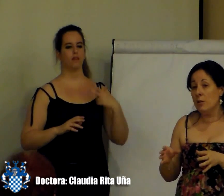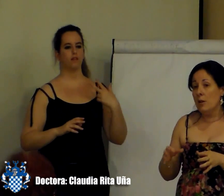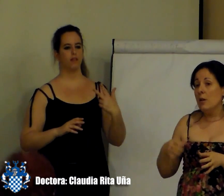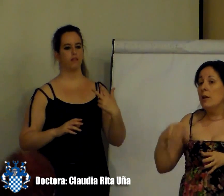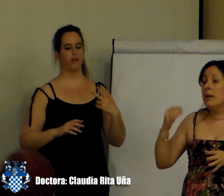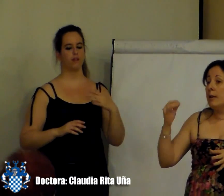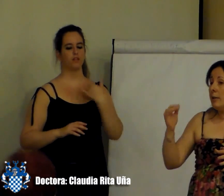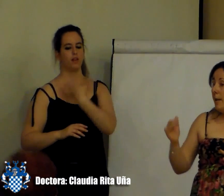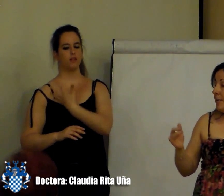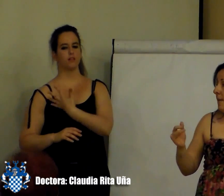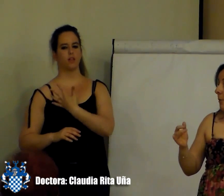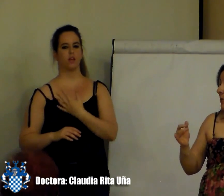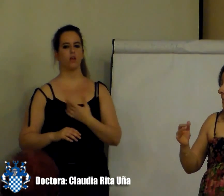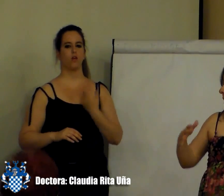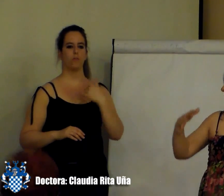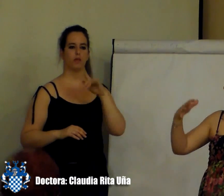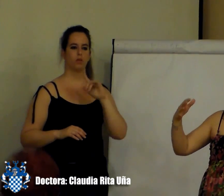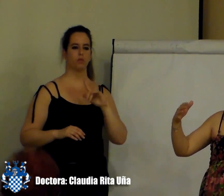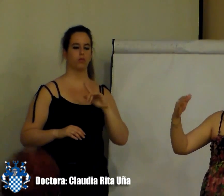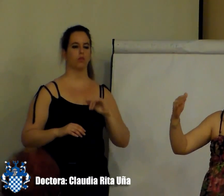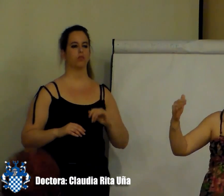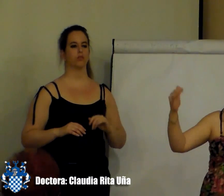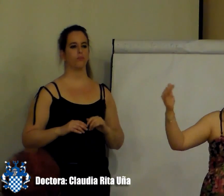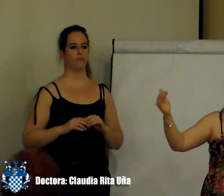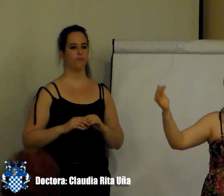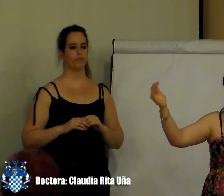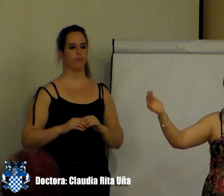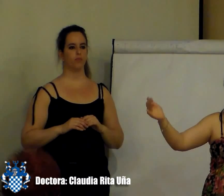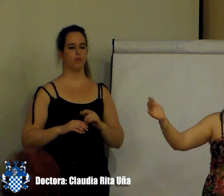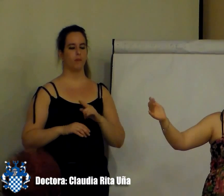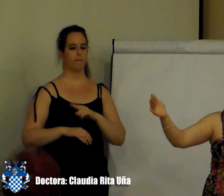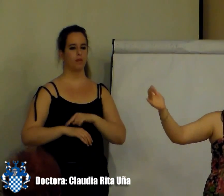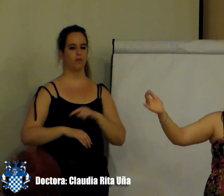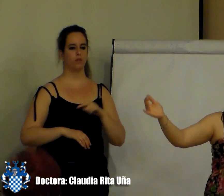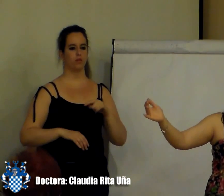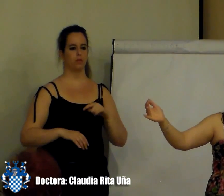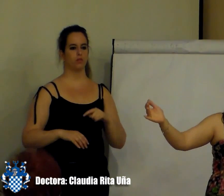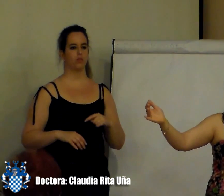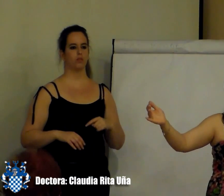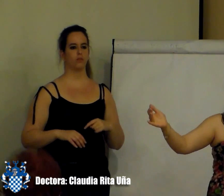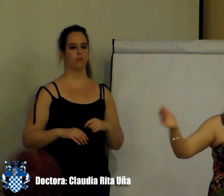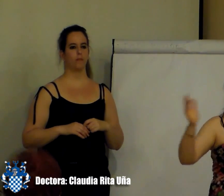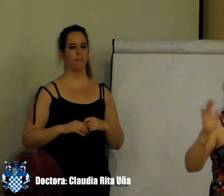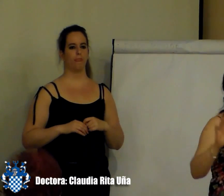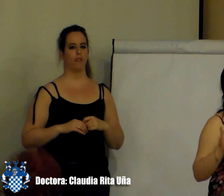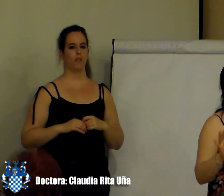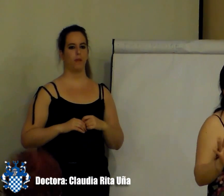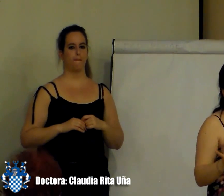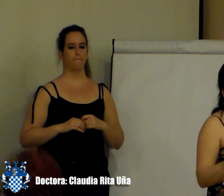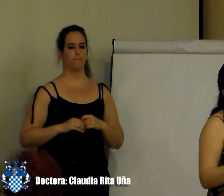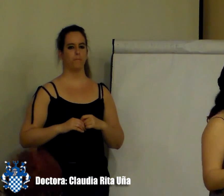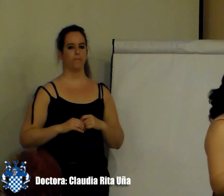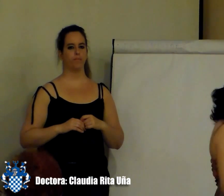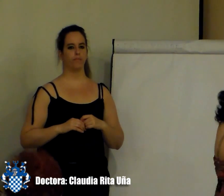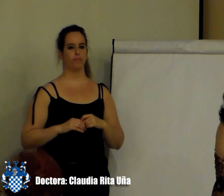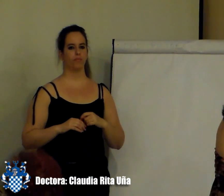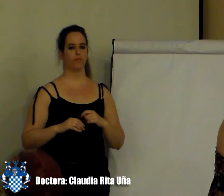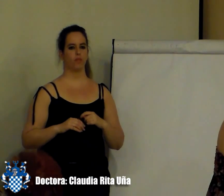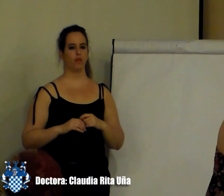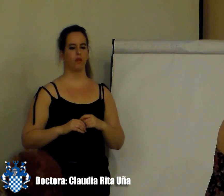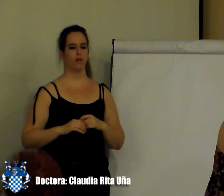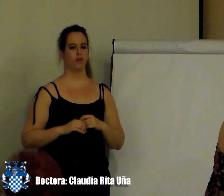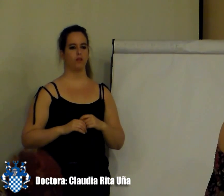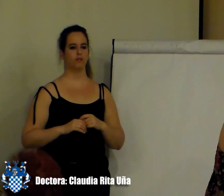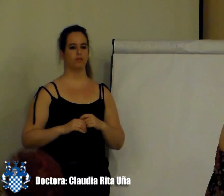inicio, 3 veces por semana hasta lograr llegar a la media hora o 1 hora, ¿sí? Pero nunca excederse con los esfuerzos